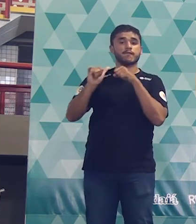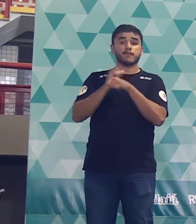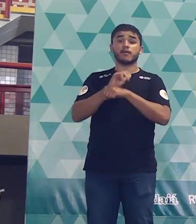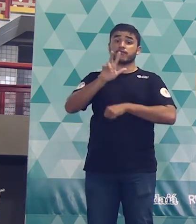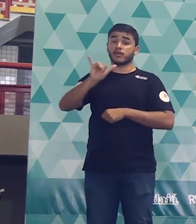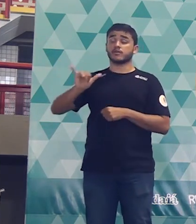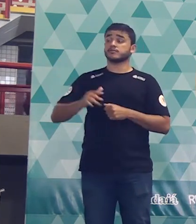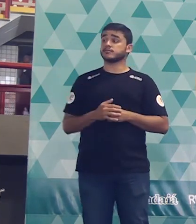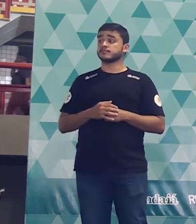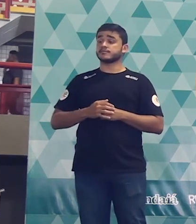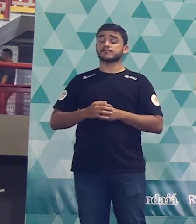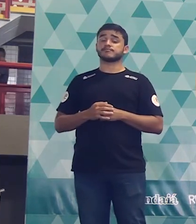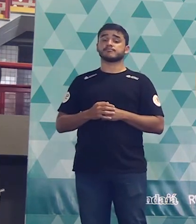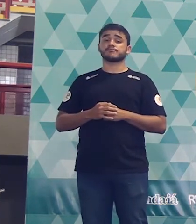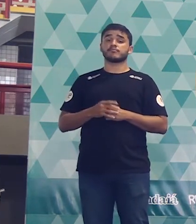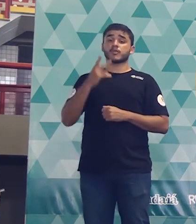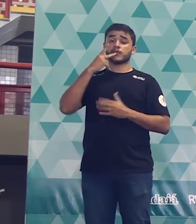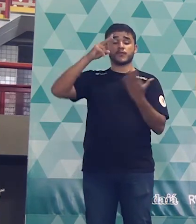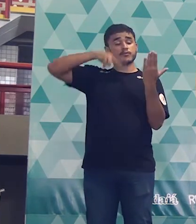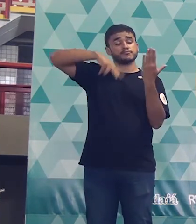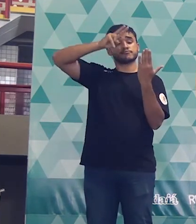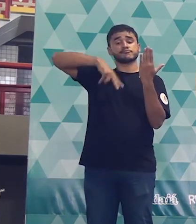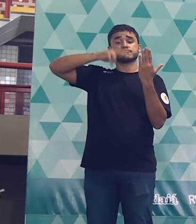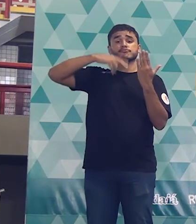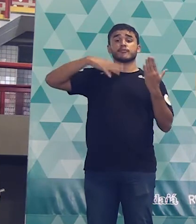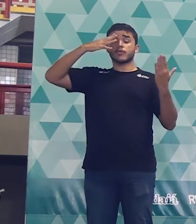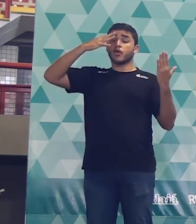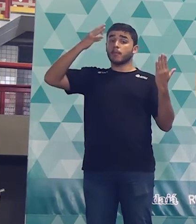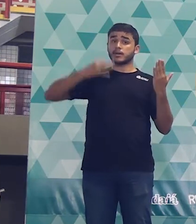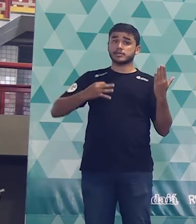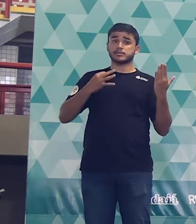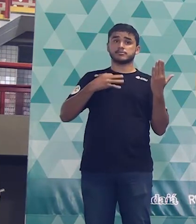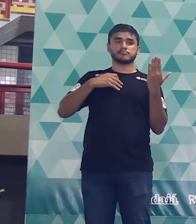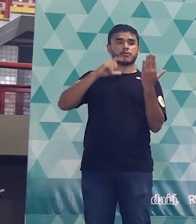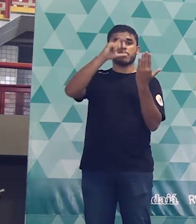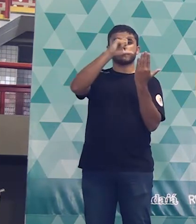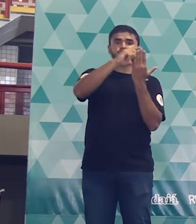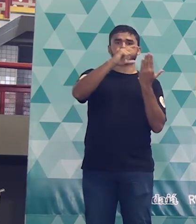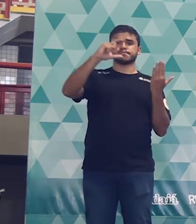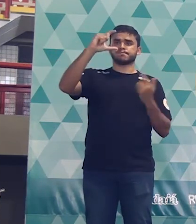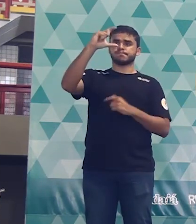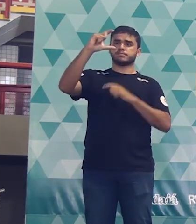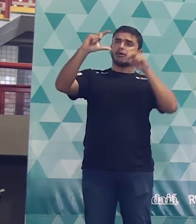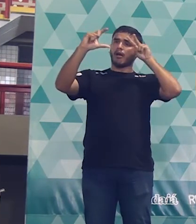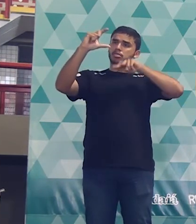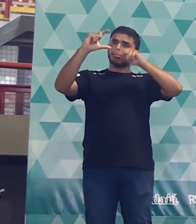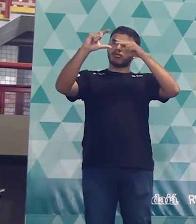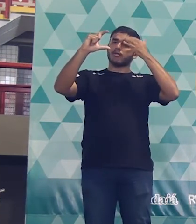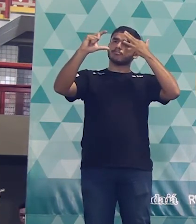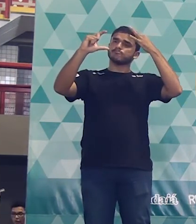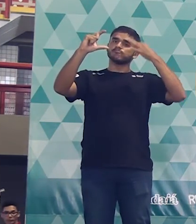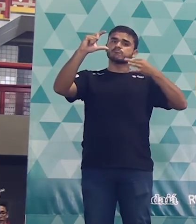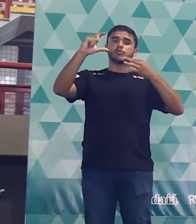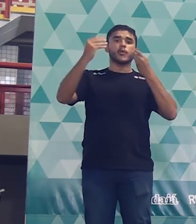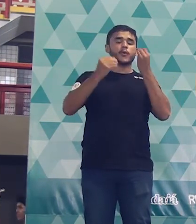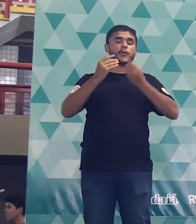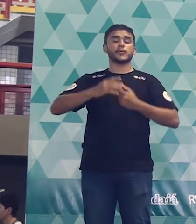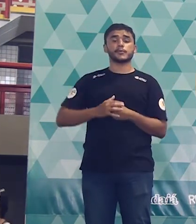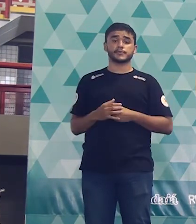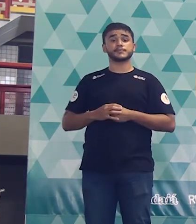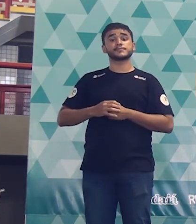leitura vão entrar dentro desse contexto de compreensão do enunciado de uma questão. Como ler um texto, por